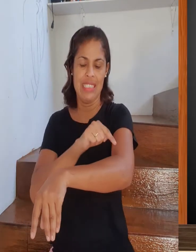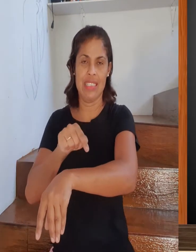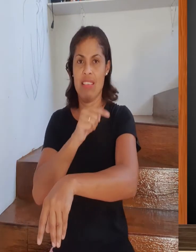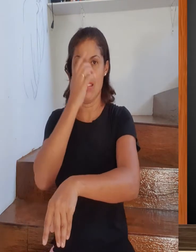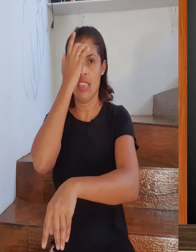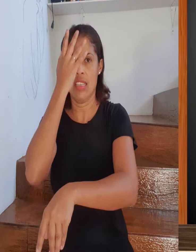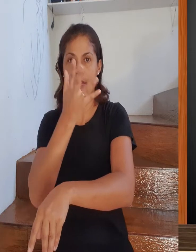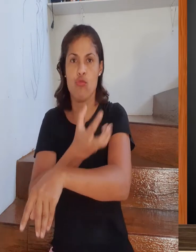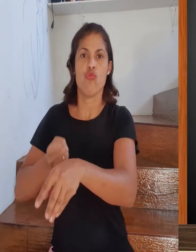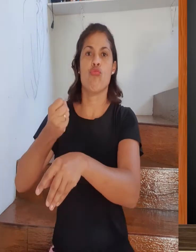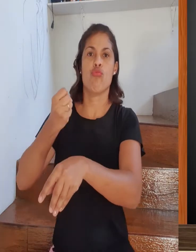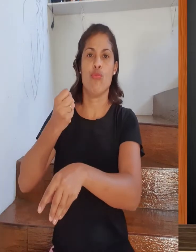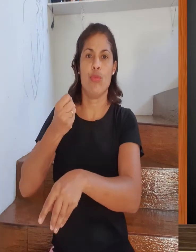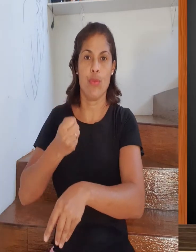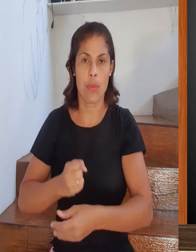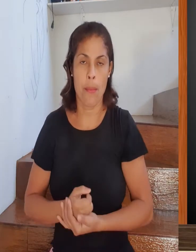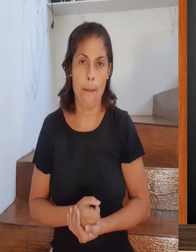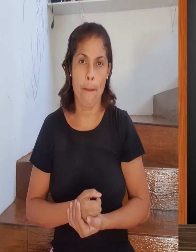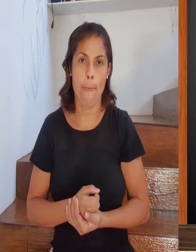tornando a pele mais permeável.